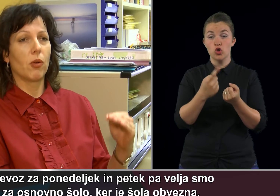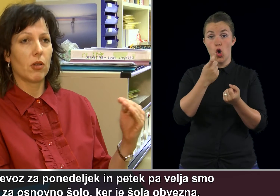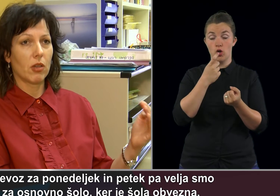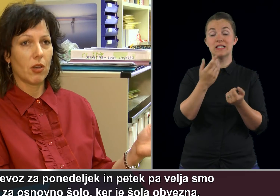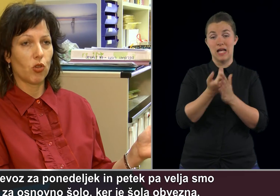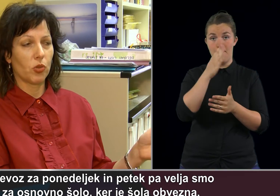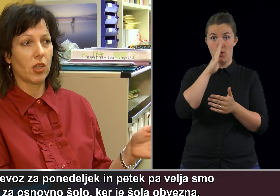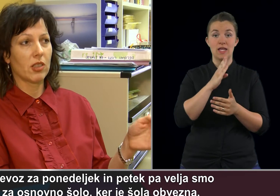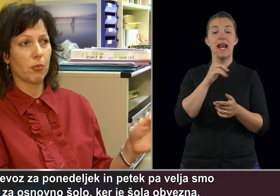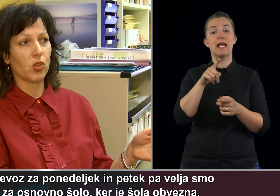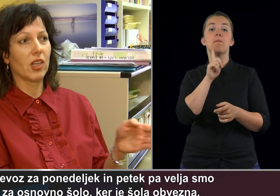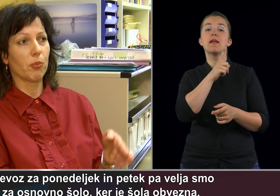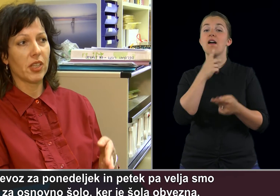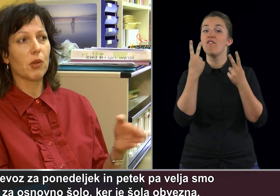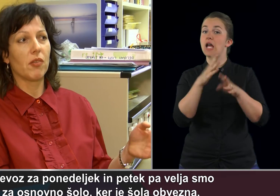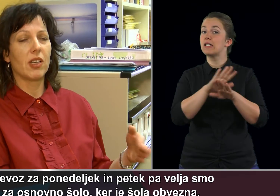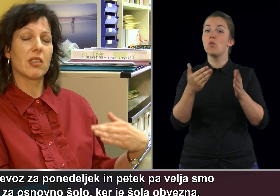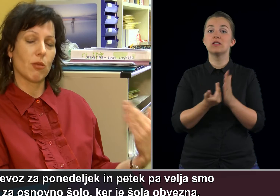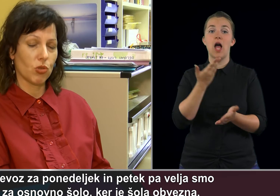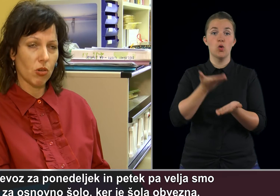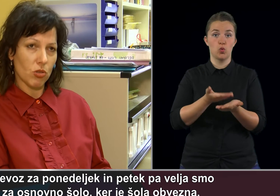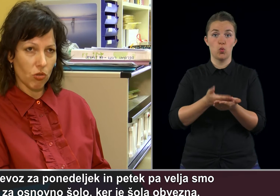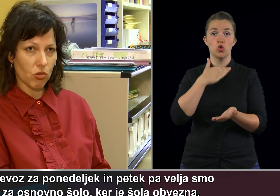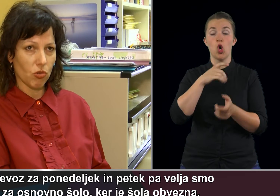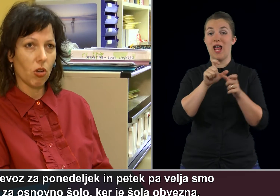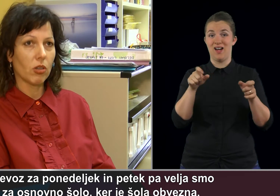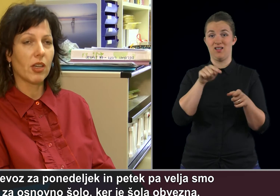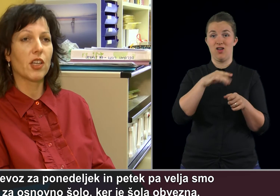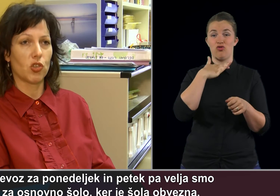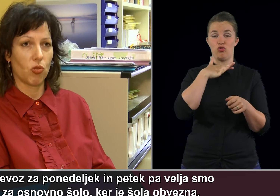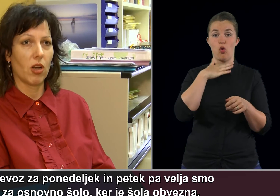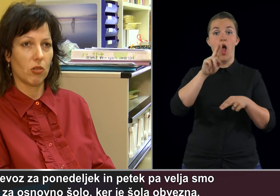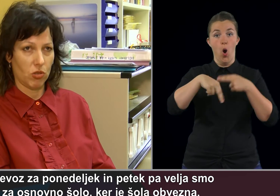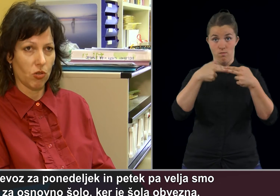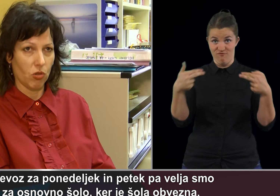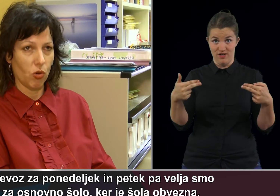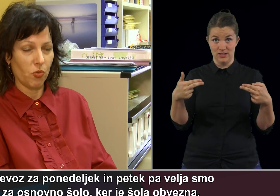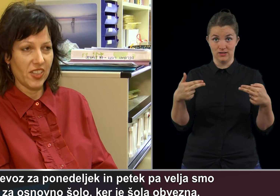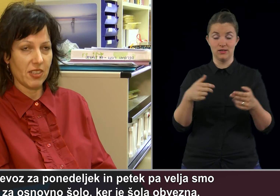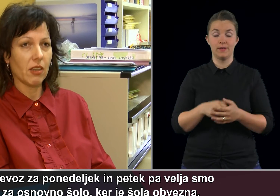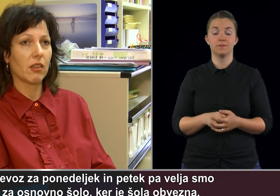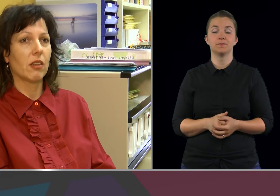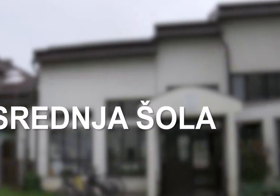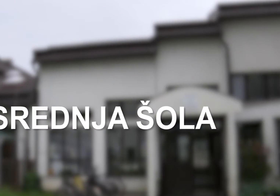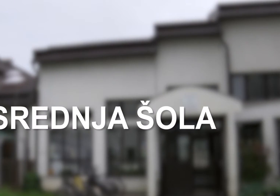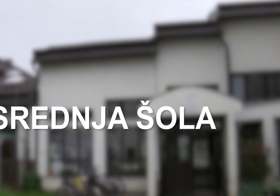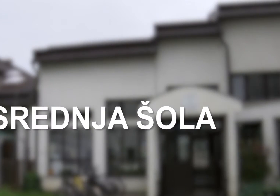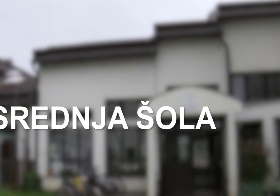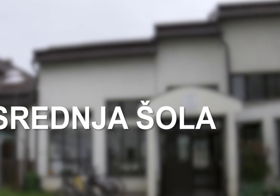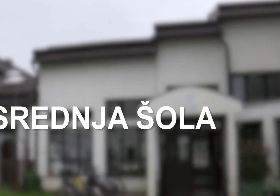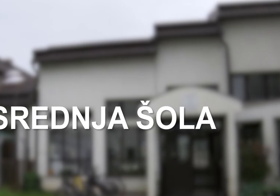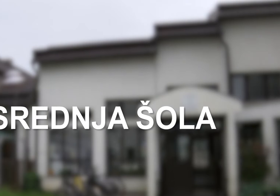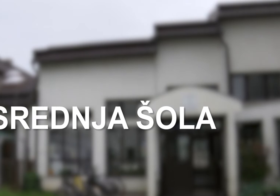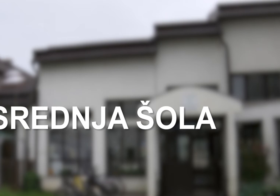Prevoz za ponedeljek in petek pa velja samo za osnovno šolo, ker je šola obvezna.